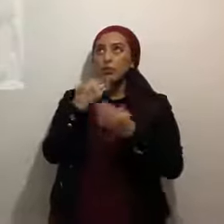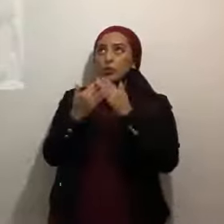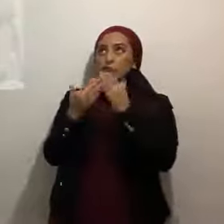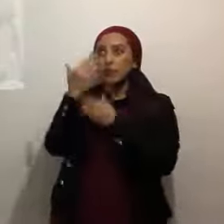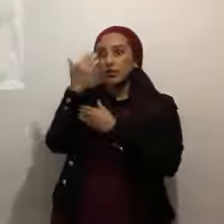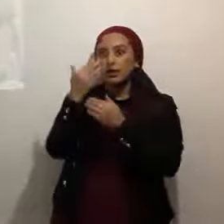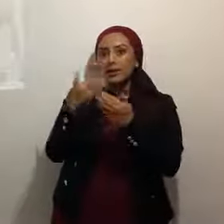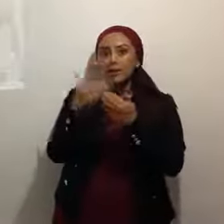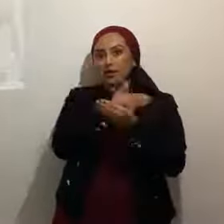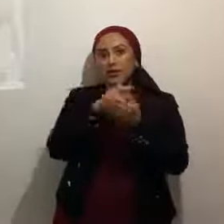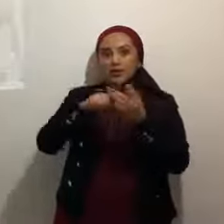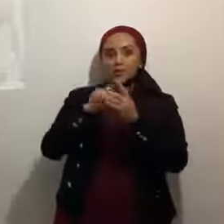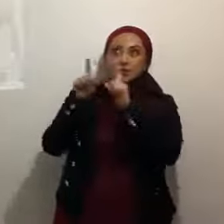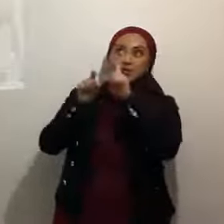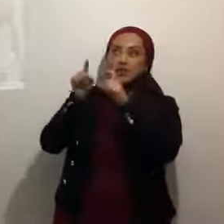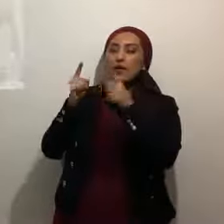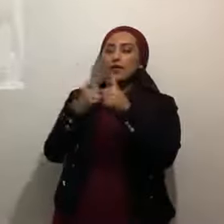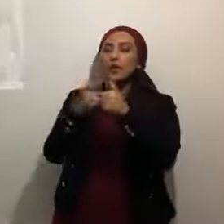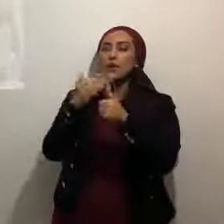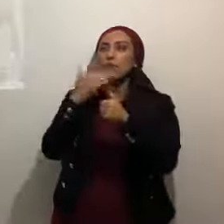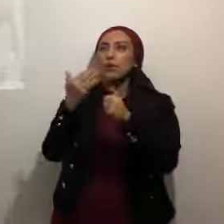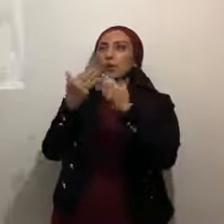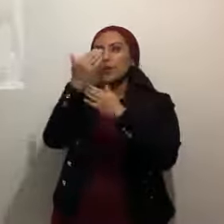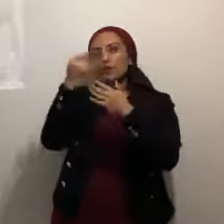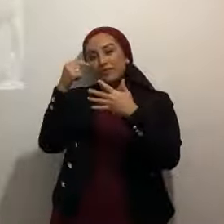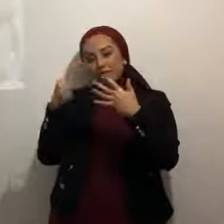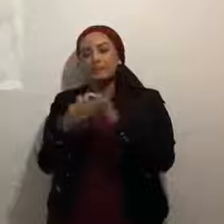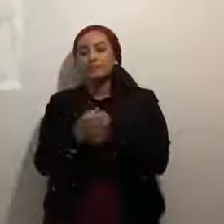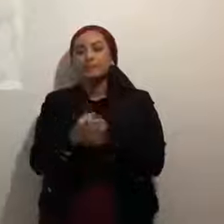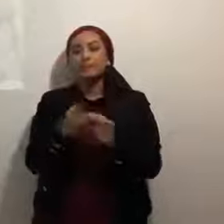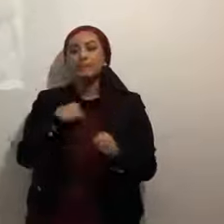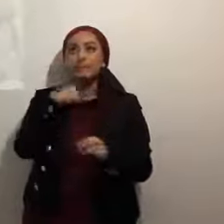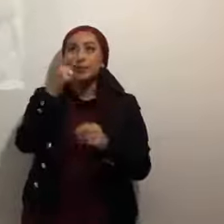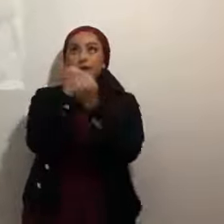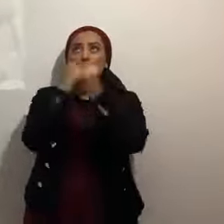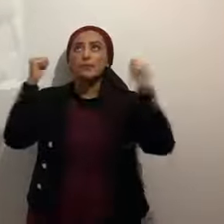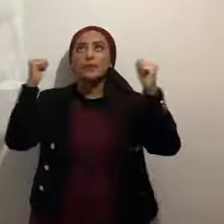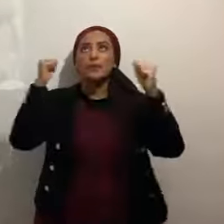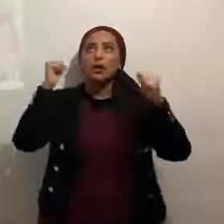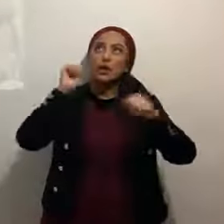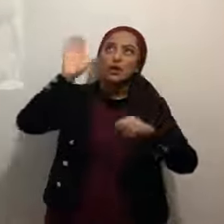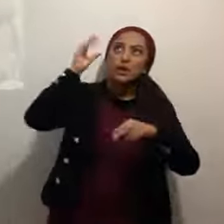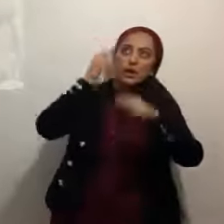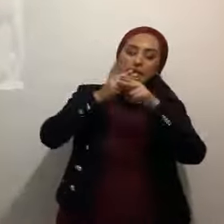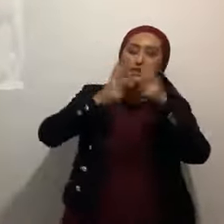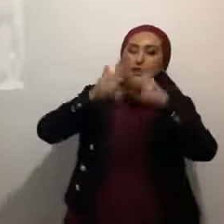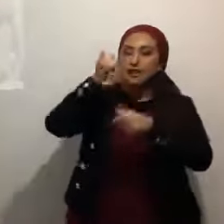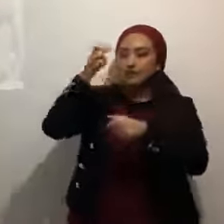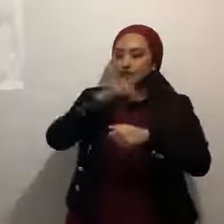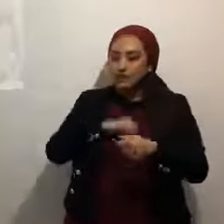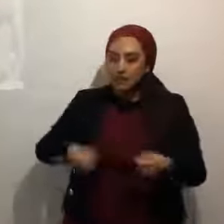empezar a pedirle cosas. Y yo declaro victoria en su nombre, en el nombre bendito de Yeshua Mashiach, y le digo: